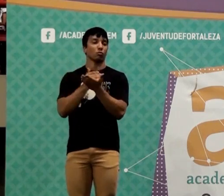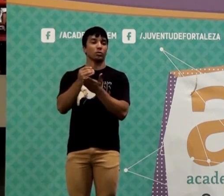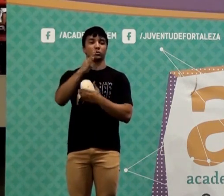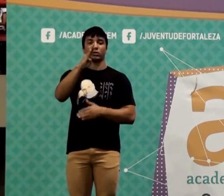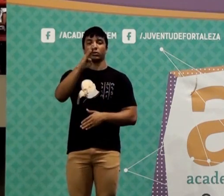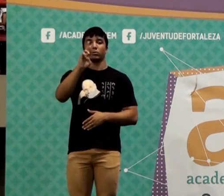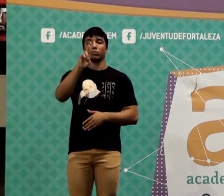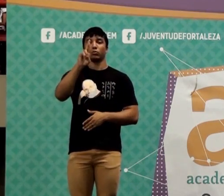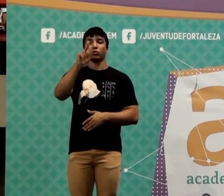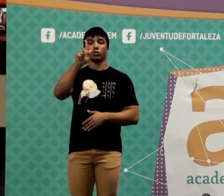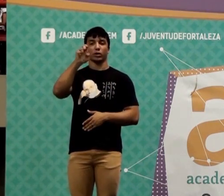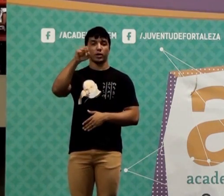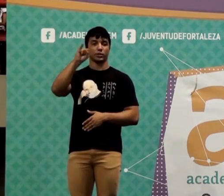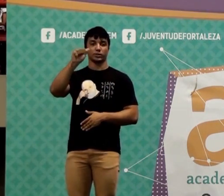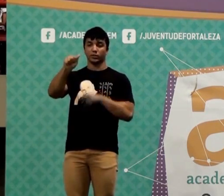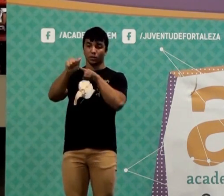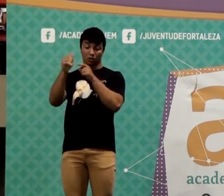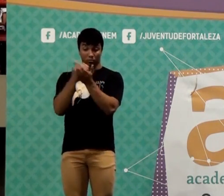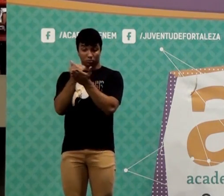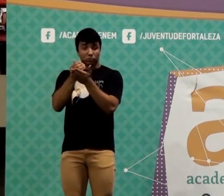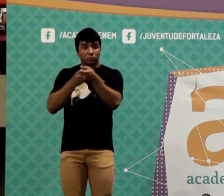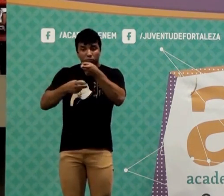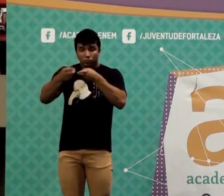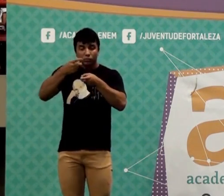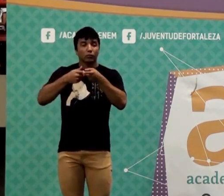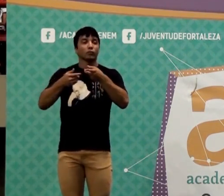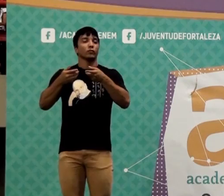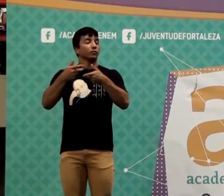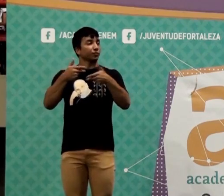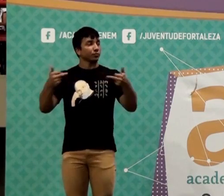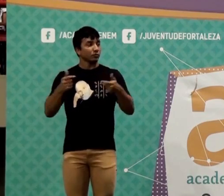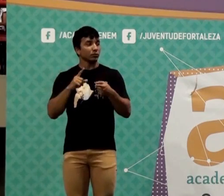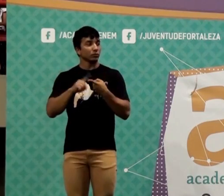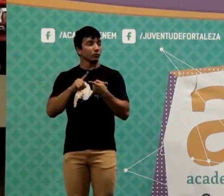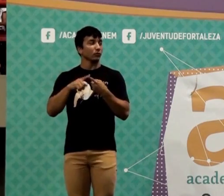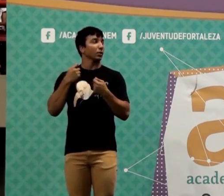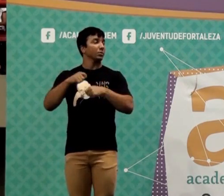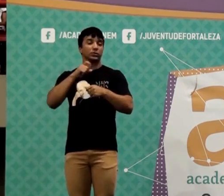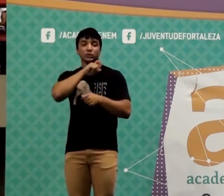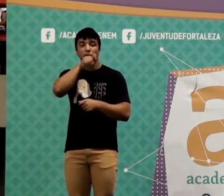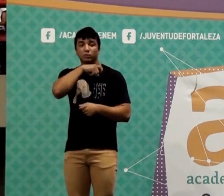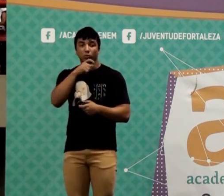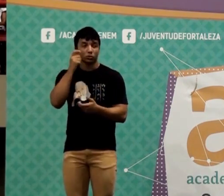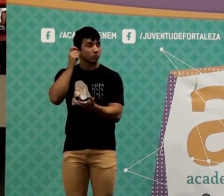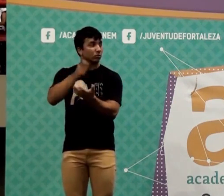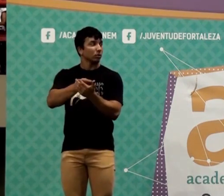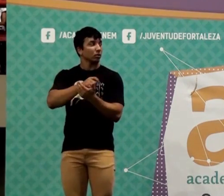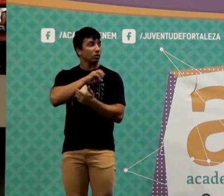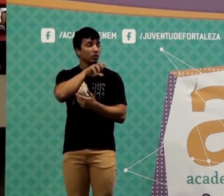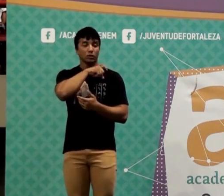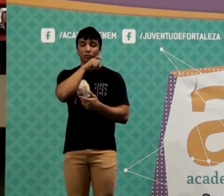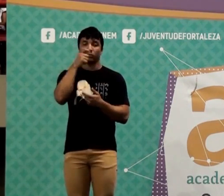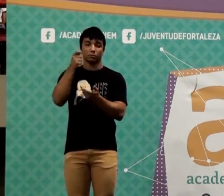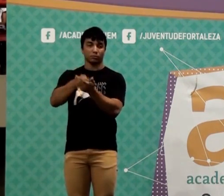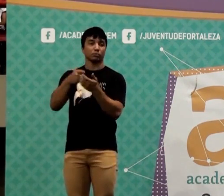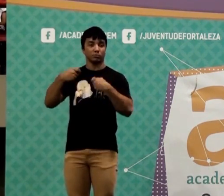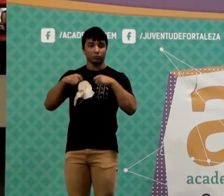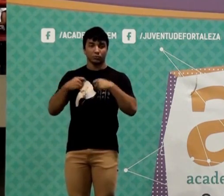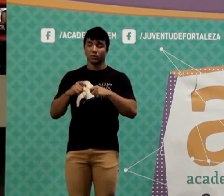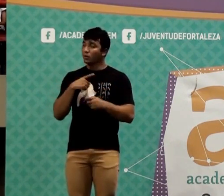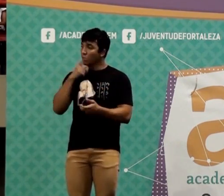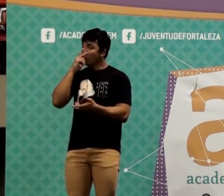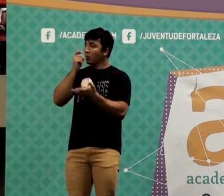em feira. Só que as feiras lotavam de gente. As feiras lotavam tanto que elas começaram a ser, em vez de ser uma vez por